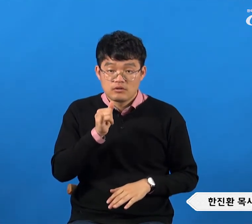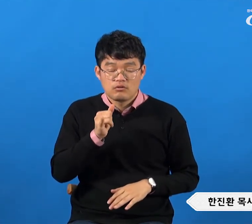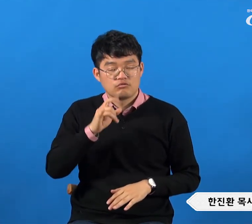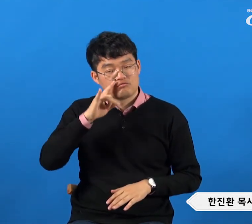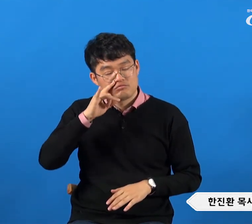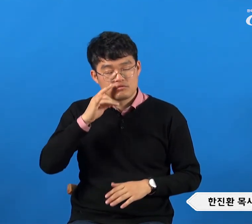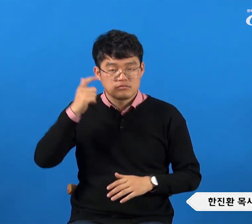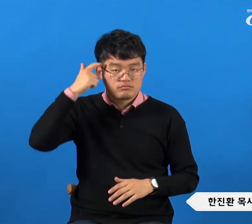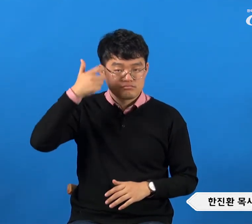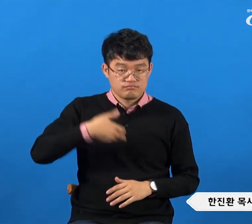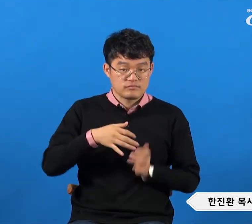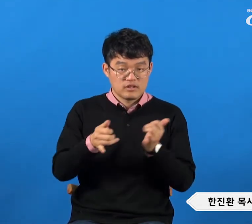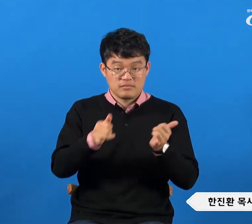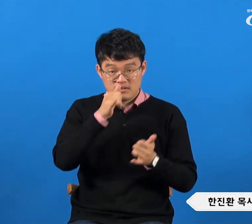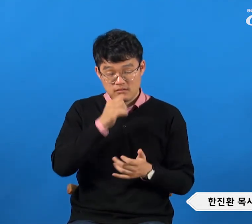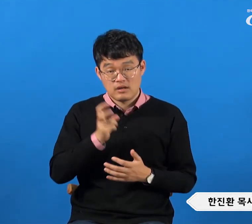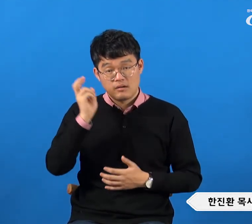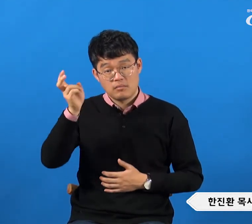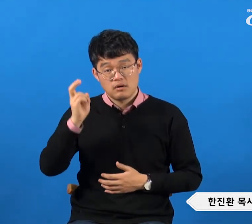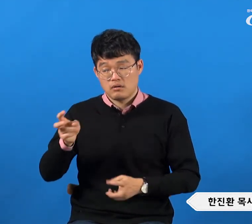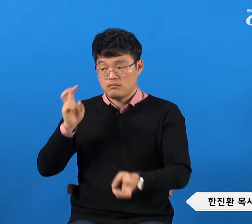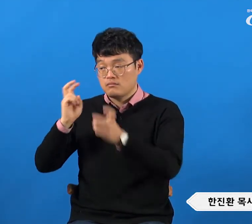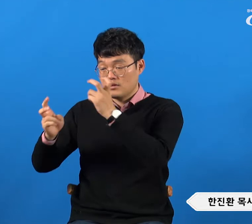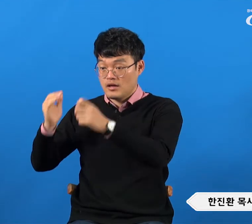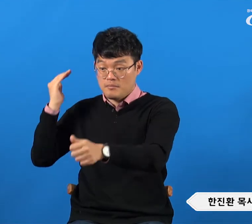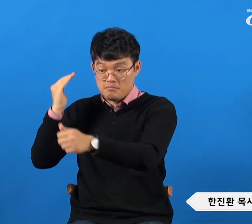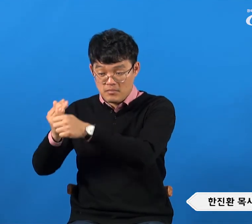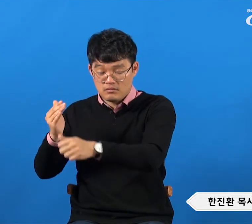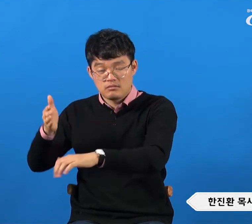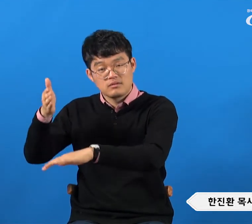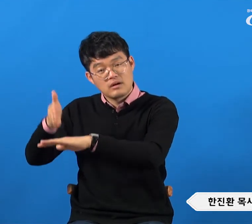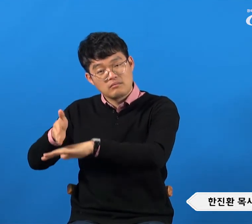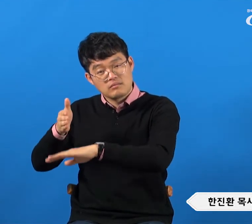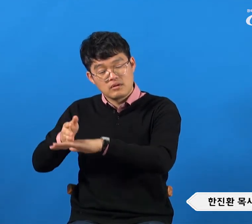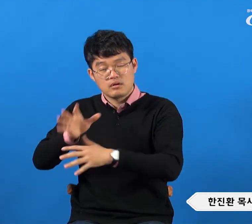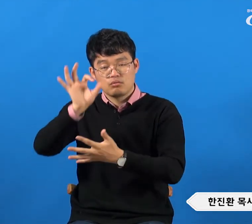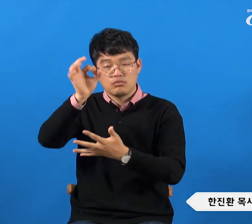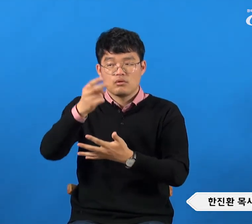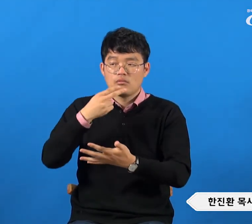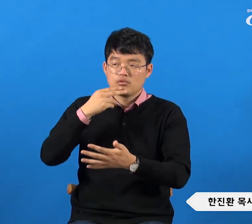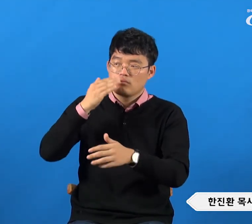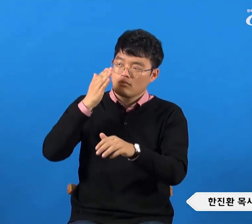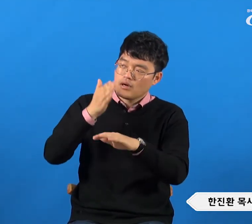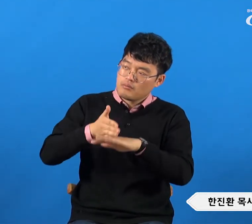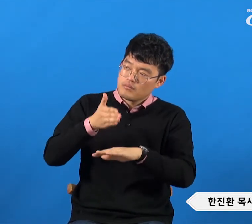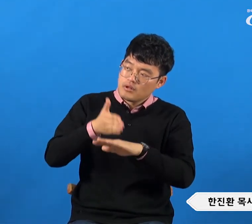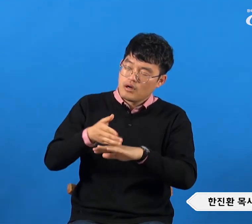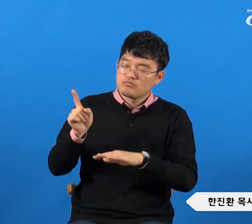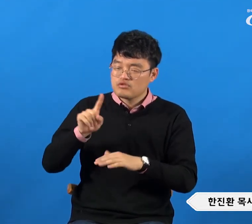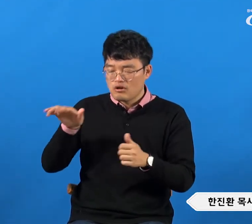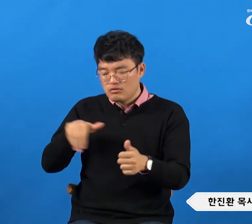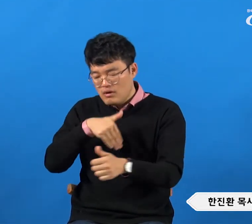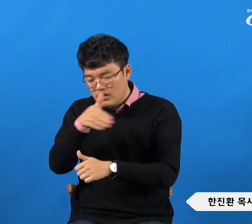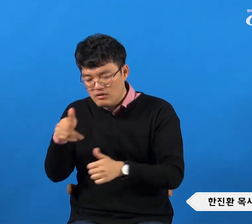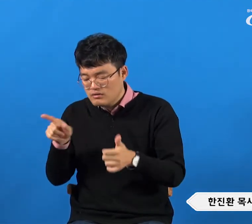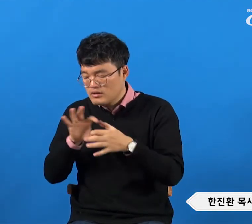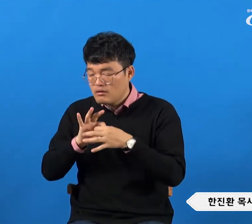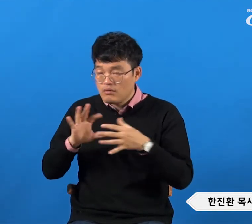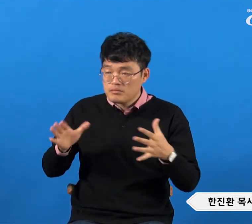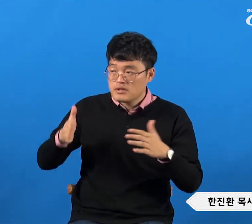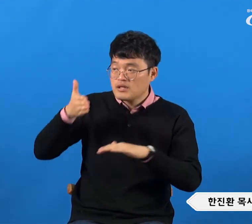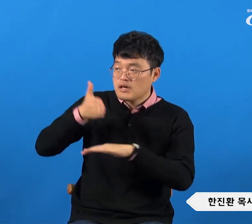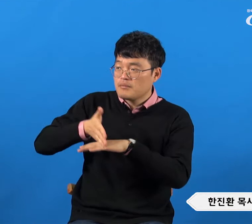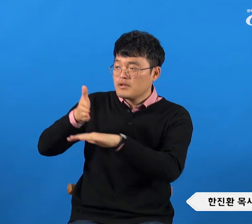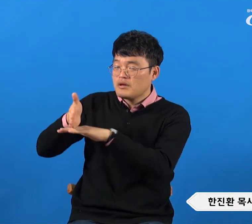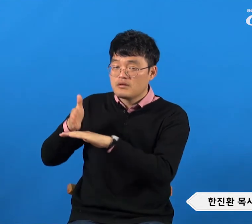질문이 생깁니다. 실직을 당해도 감사, 돈이 없어도 감사, 무슨 어떤 환경